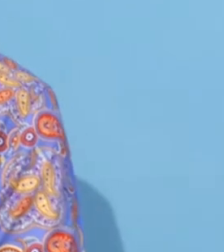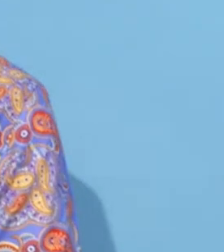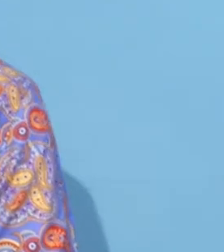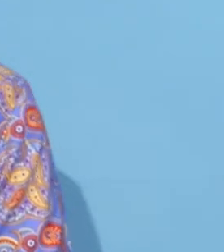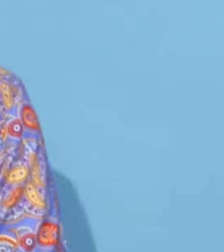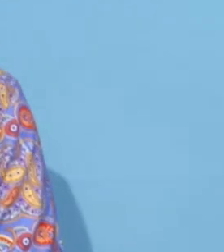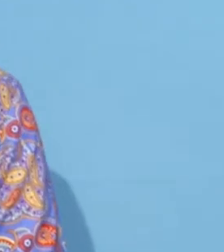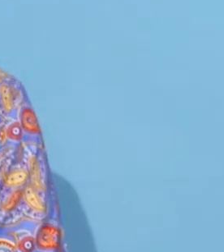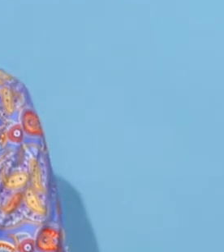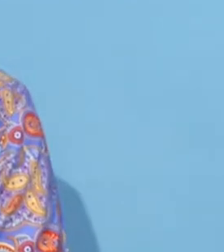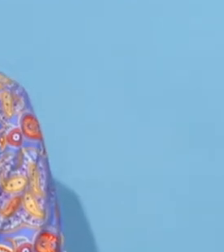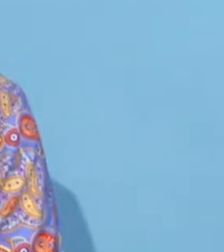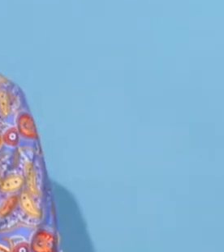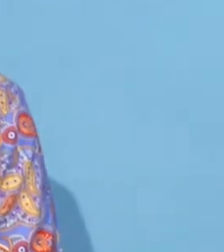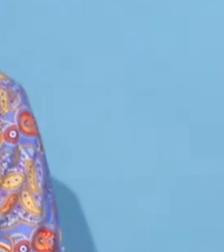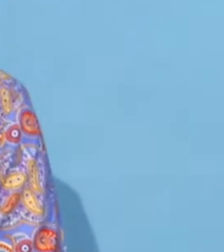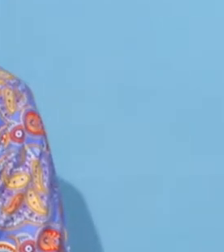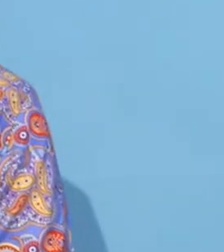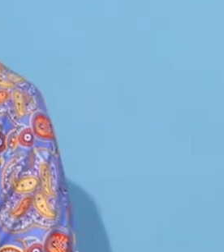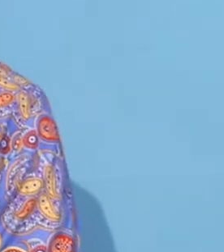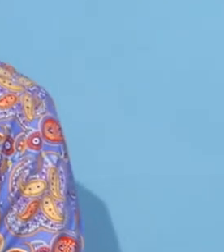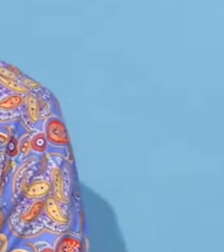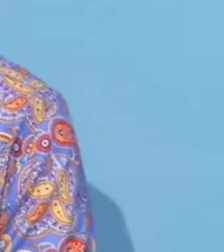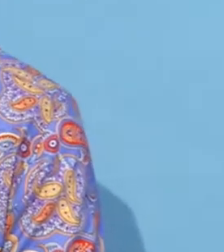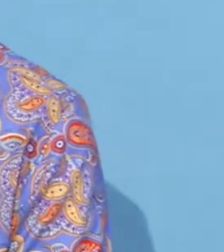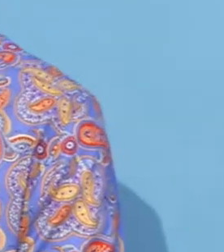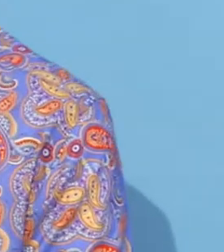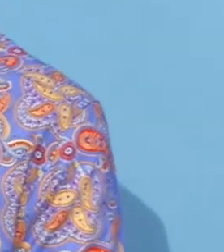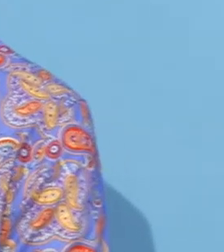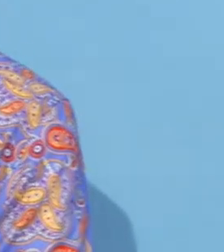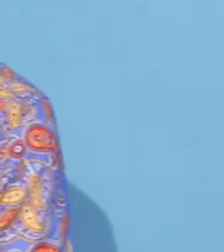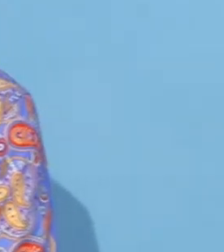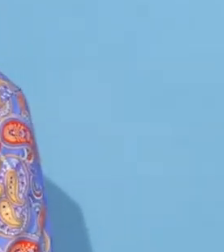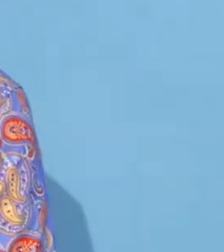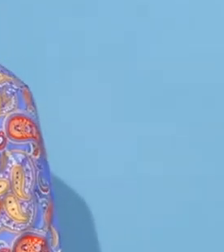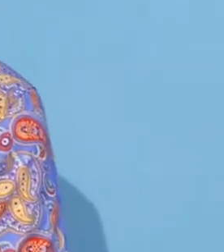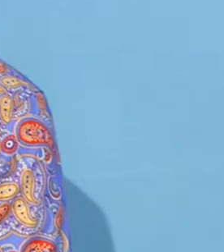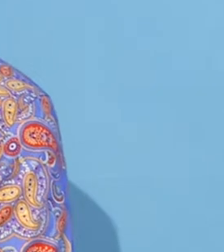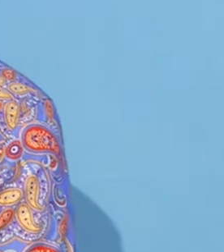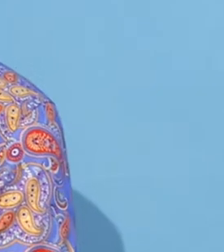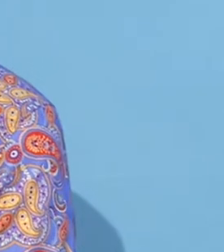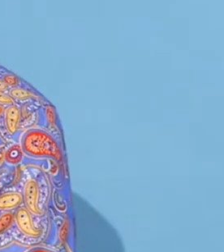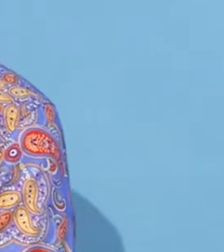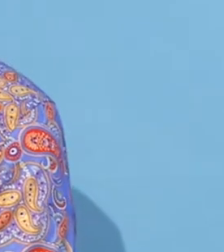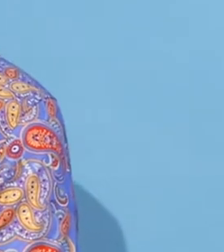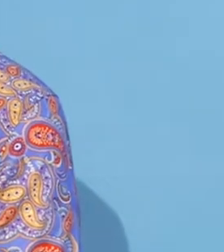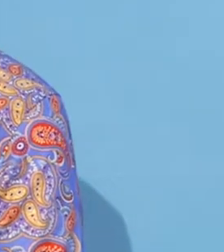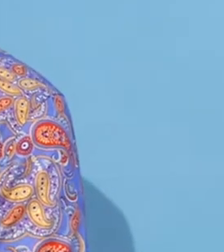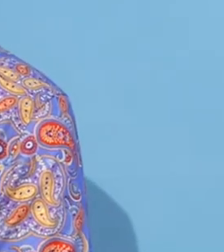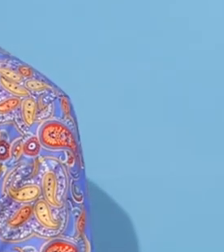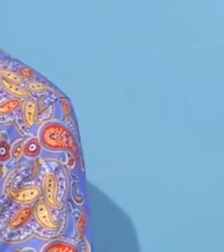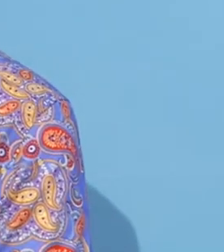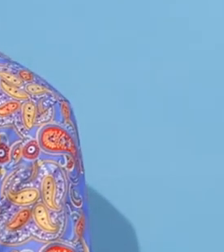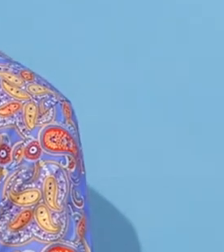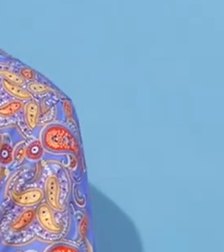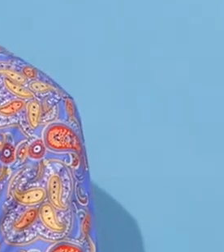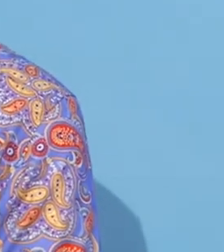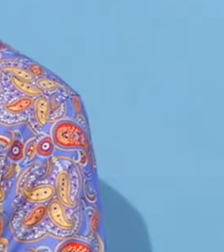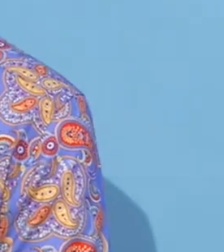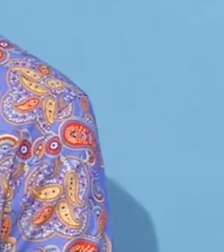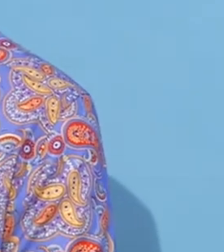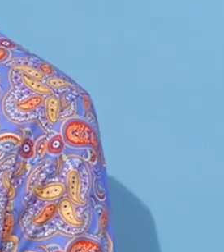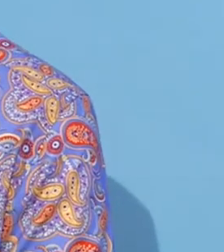detta på en väldigt jordnära och konkret nivå, tycker jag. Jag befinner mig sällan i den teoretiska diskussionen och tycker det är viktigt att